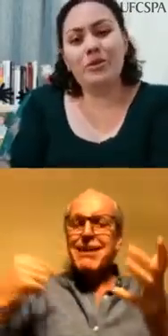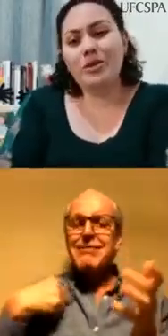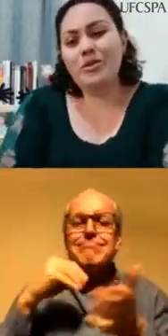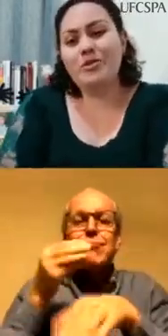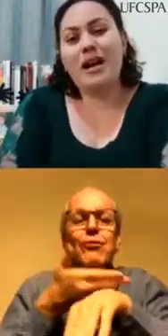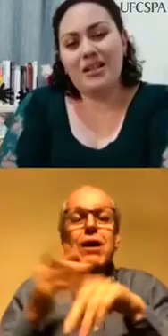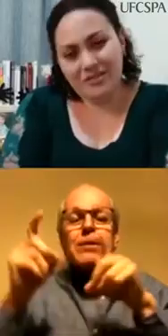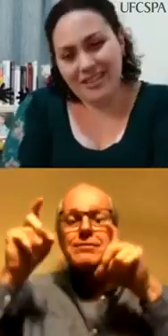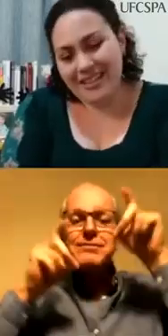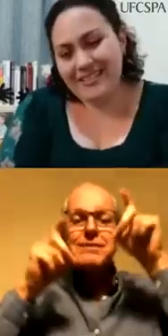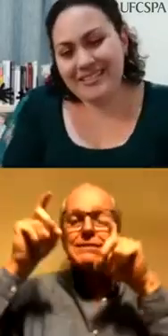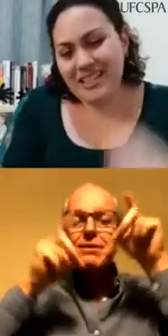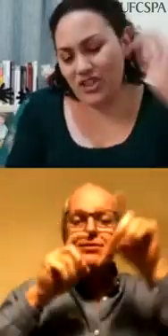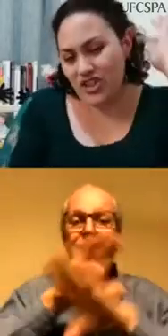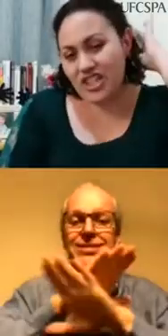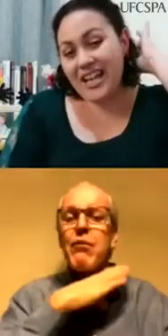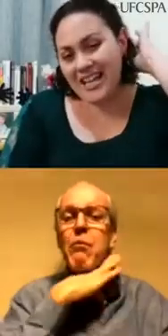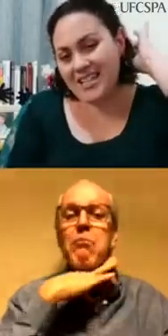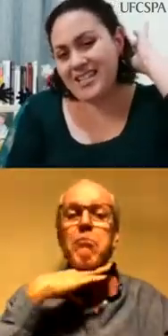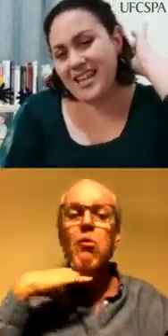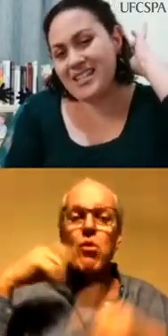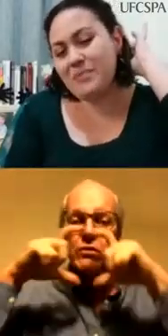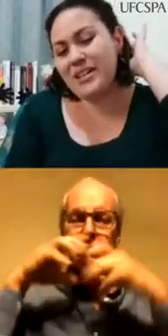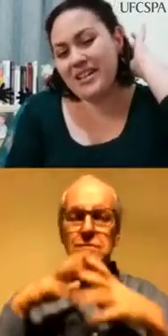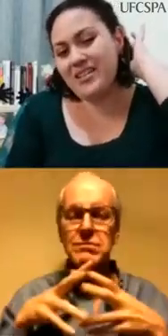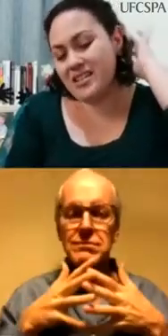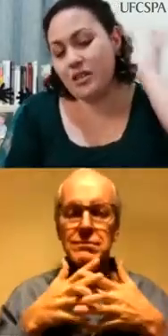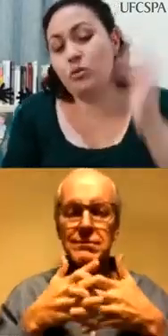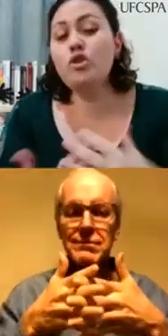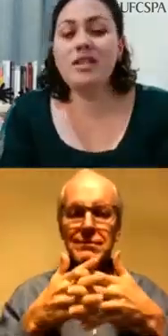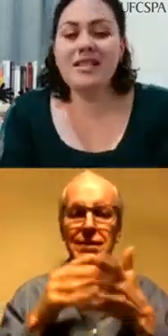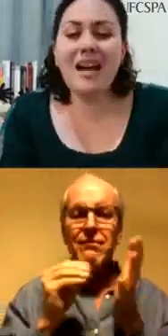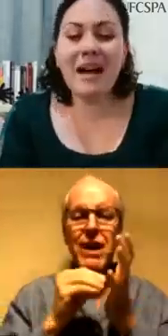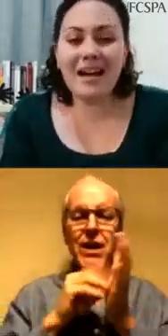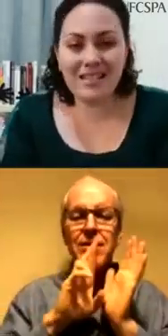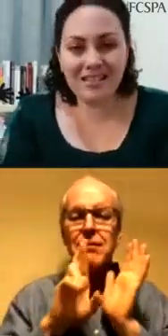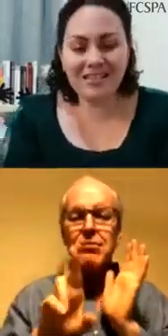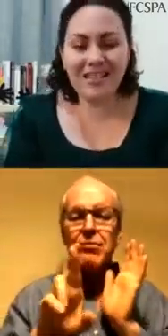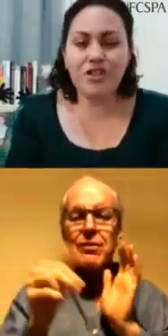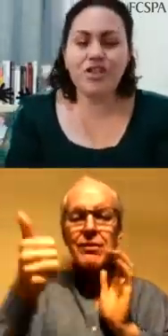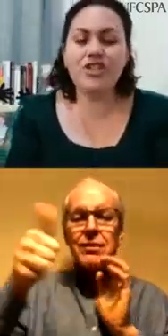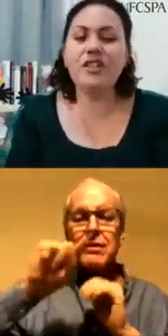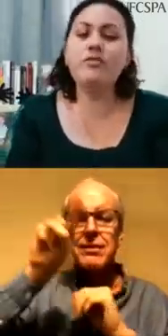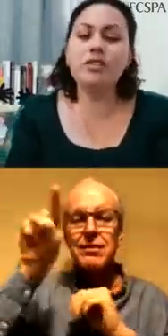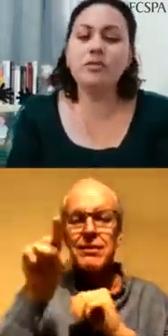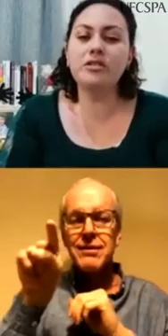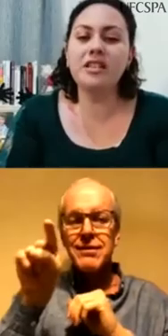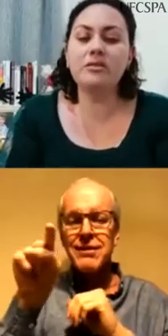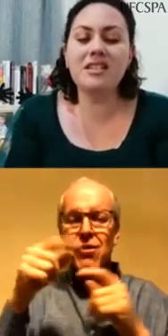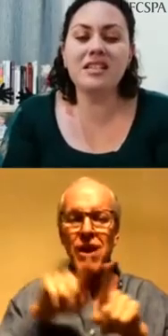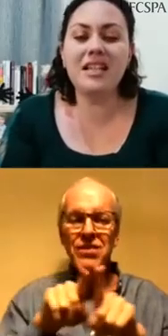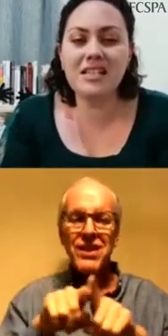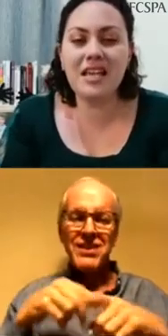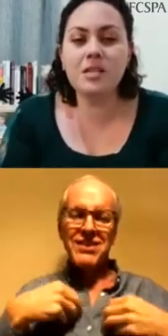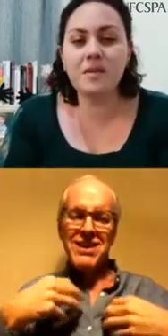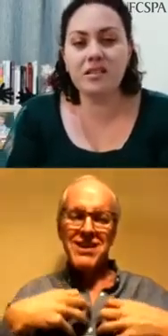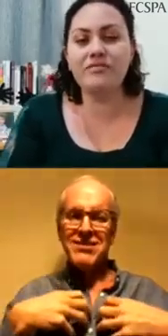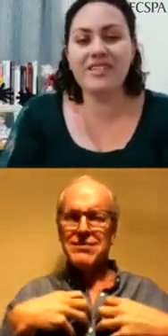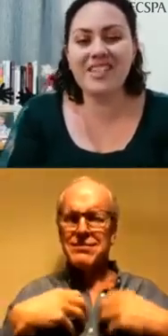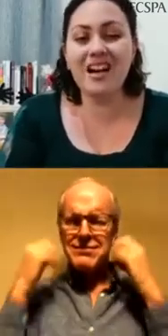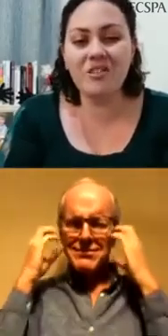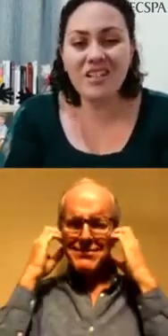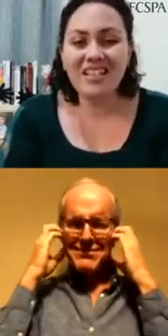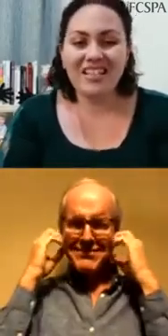Eu tô acostumado, né? A gente cresce sem saber, sem nunca utilizar máscara. A gente tem o fator da língua de sinais, que é a